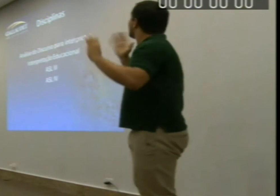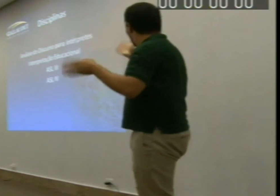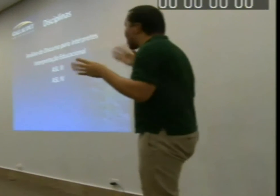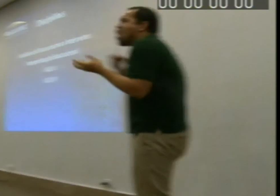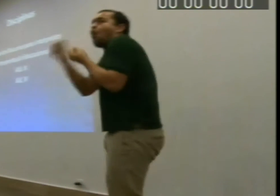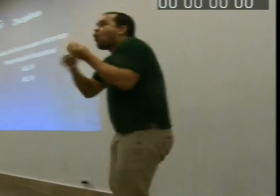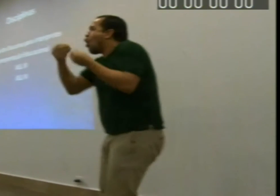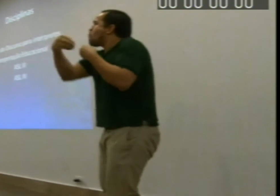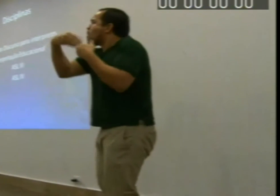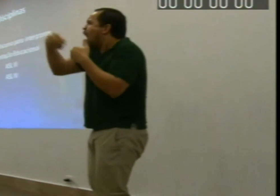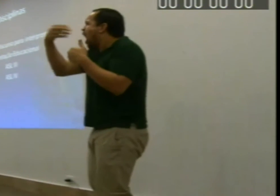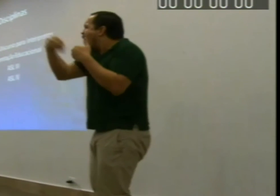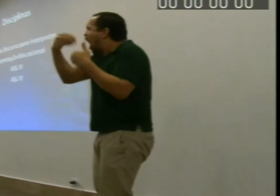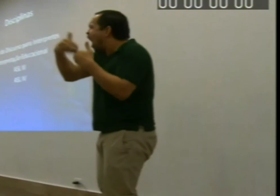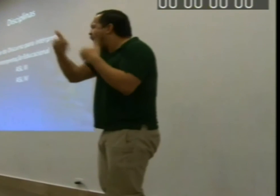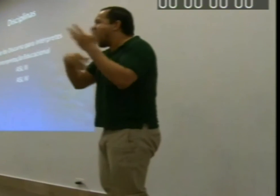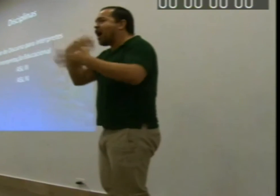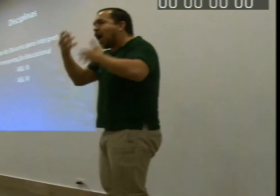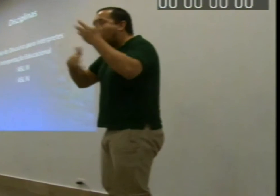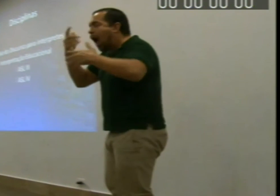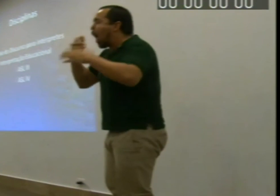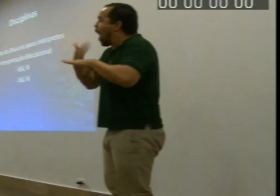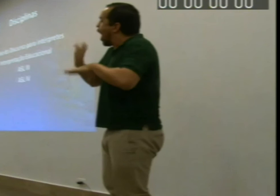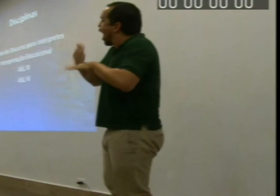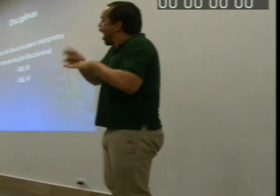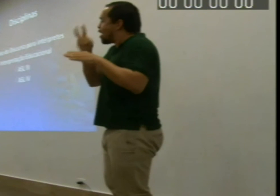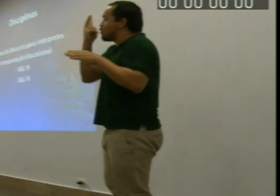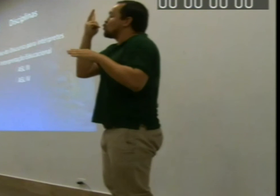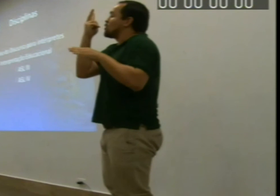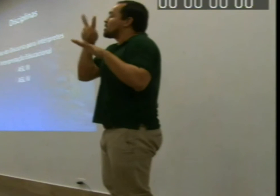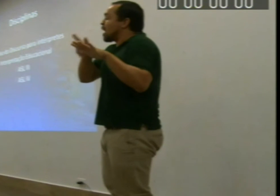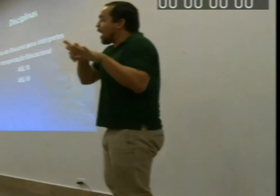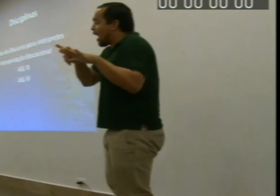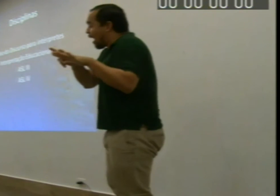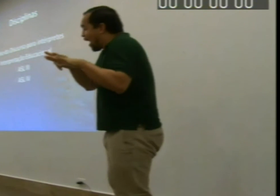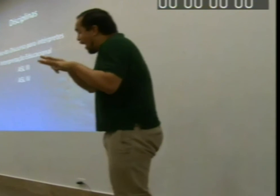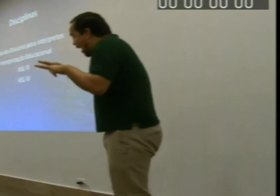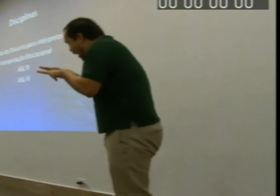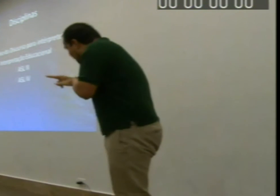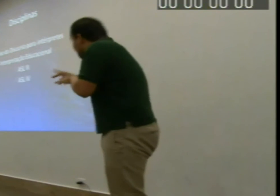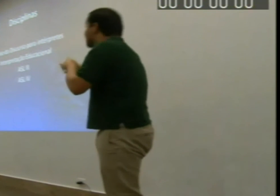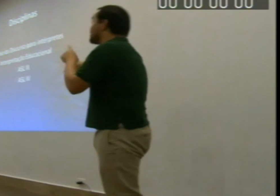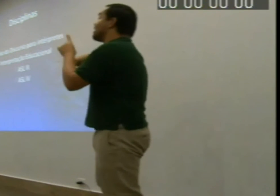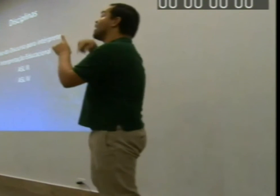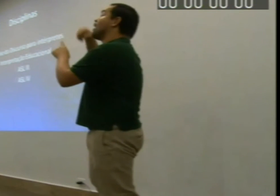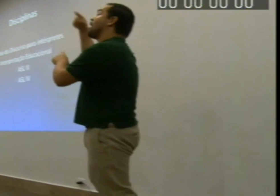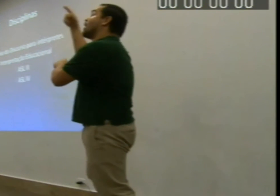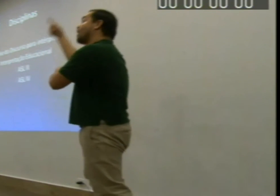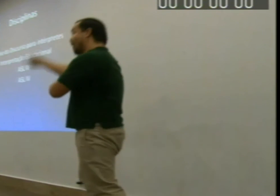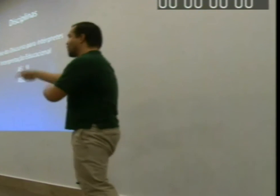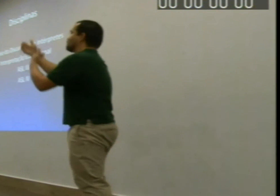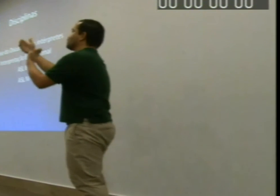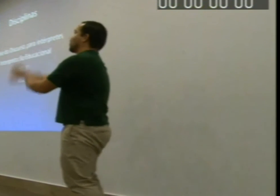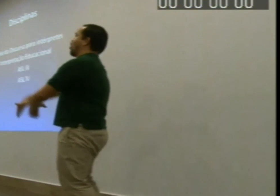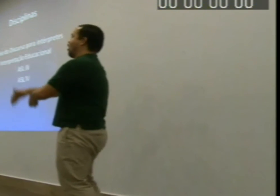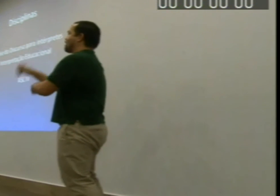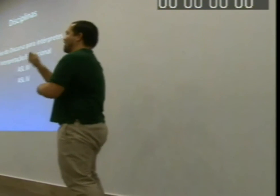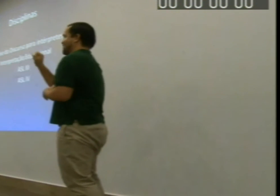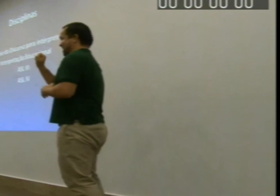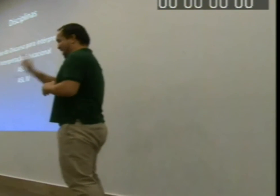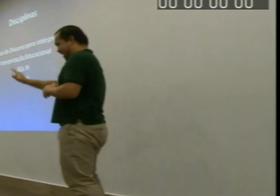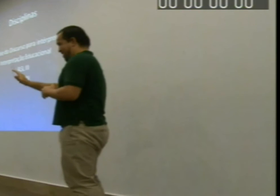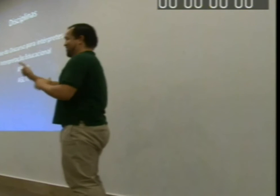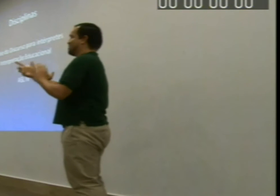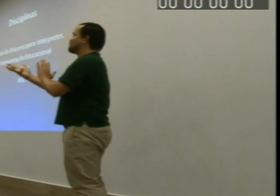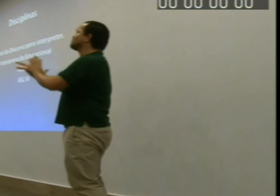tinham feito provas passadas como como me ajuda me auxilia eu fiquei duas semanas essa loucura então aí depois eu